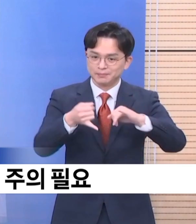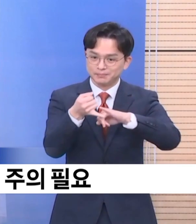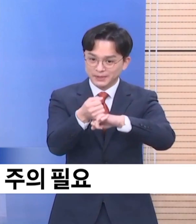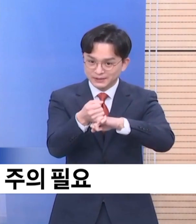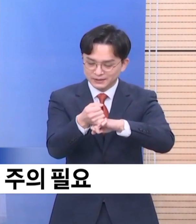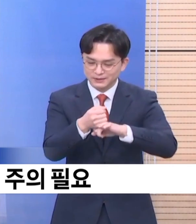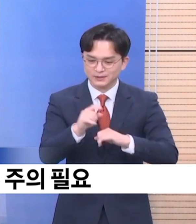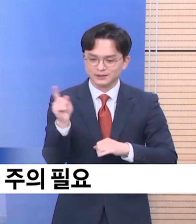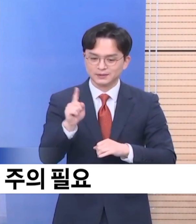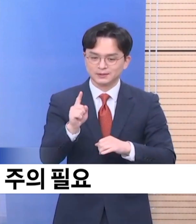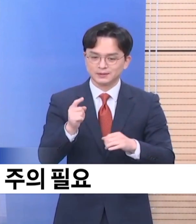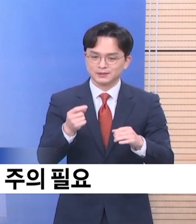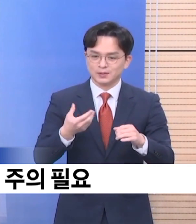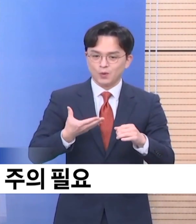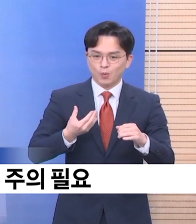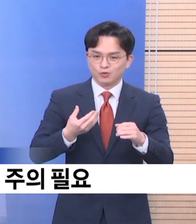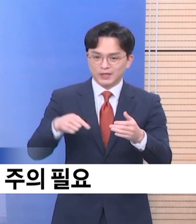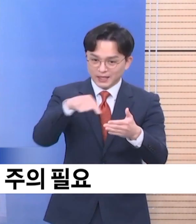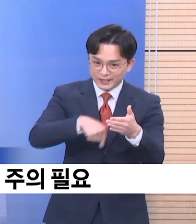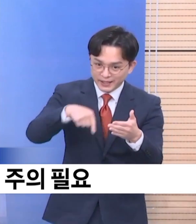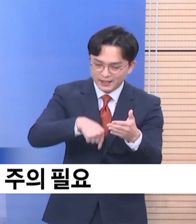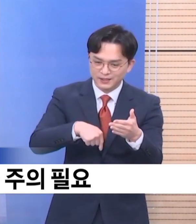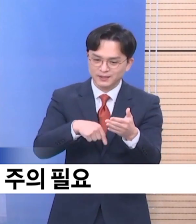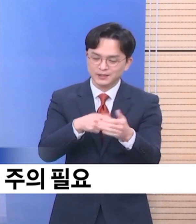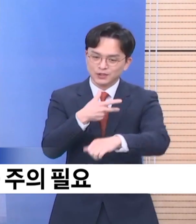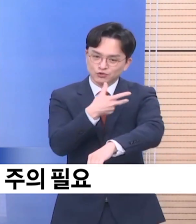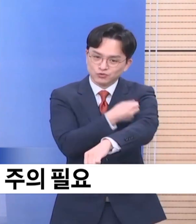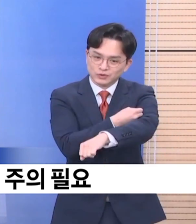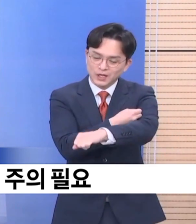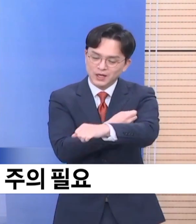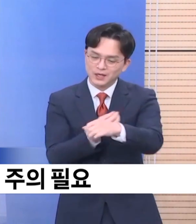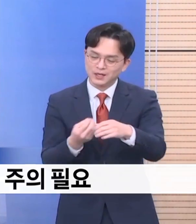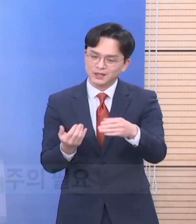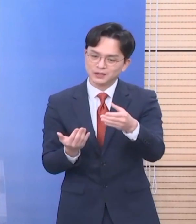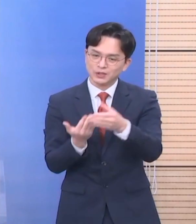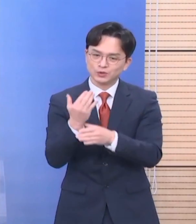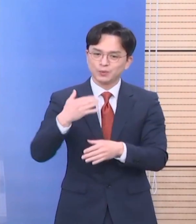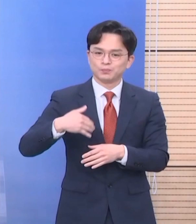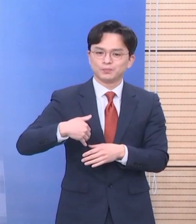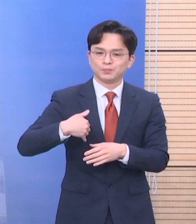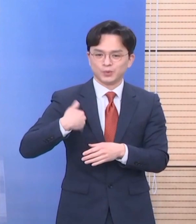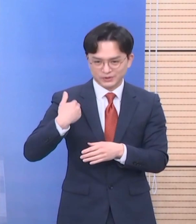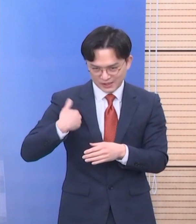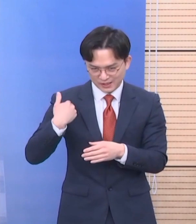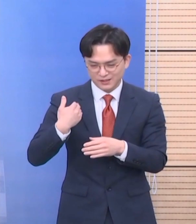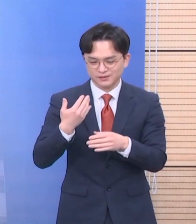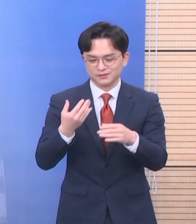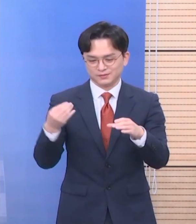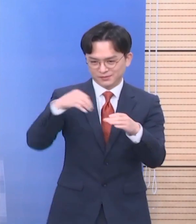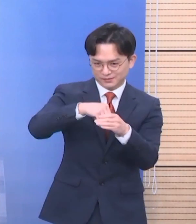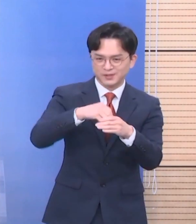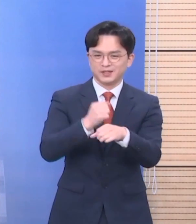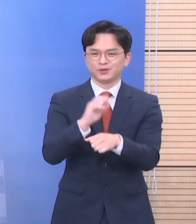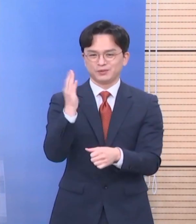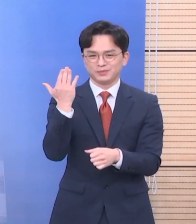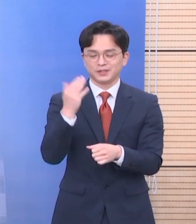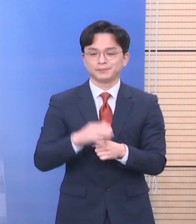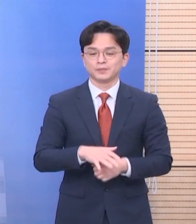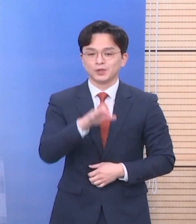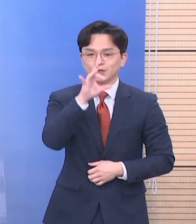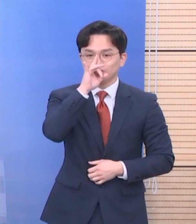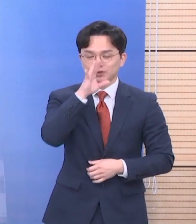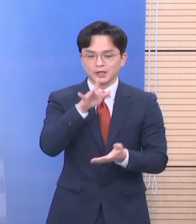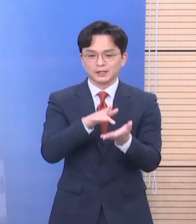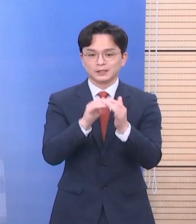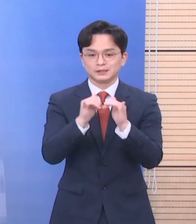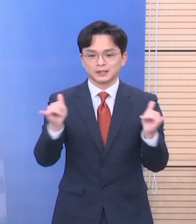사용상의 주의사항에 기술하는 것이 적절하다고 의견을 제출하였습니다. 이상